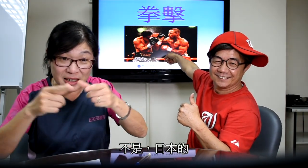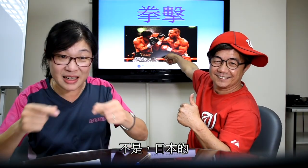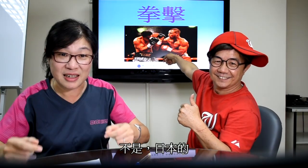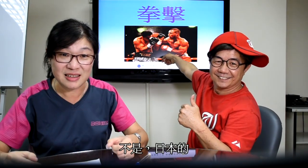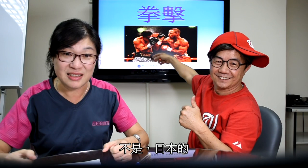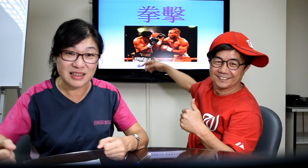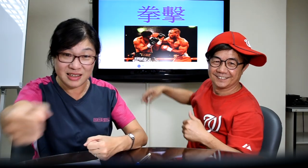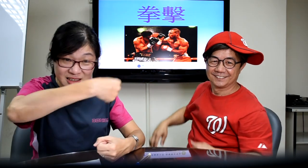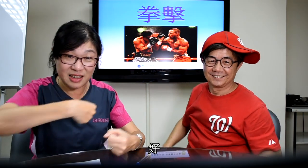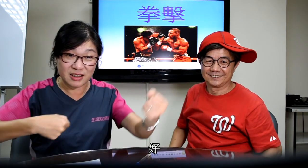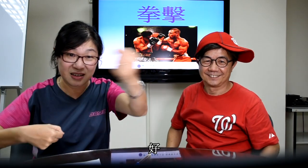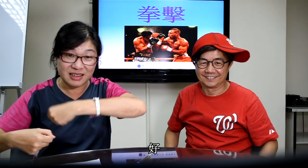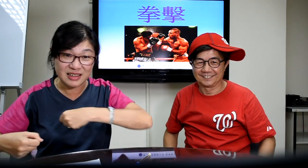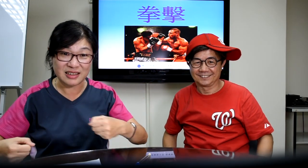的，好、